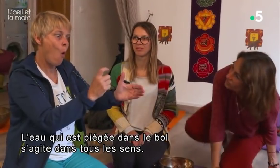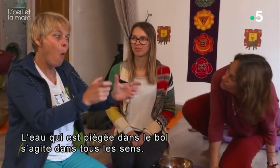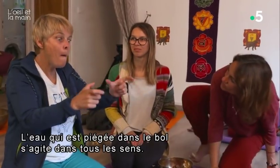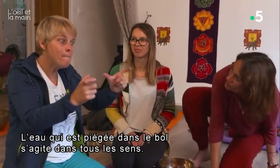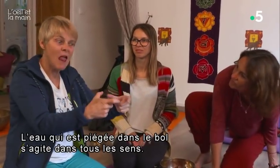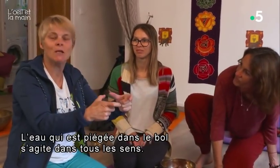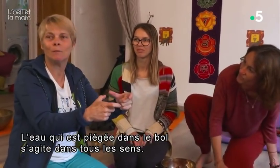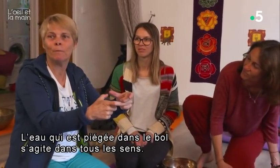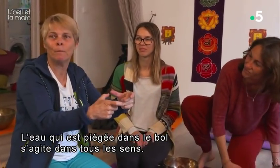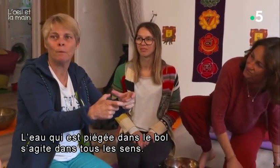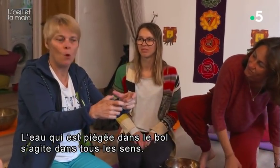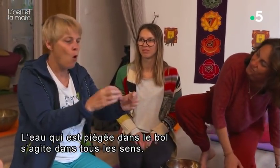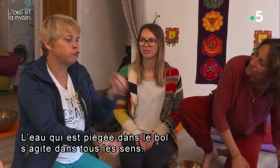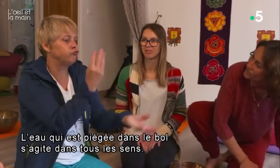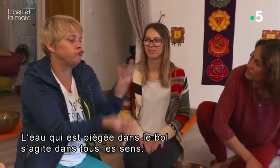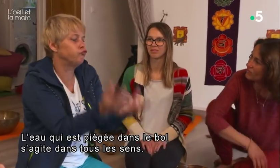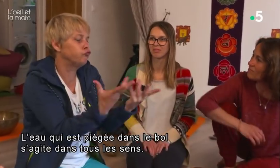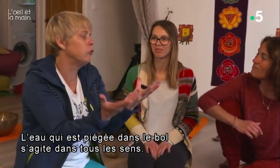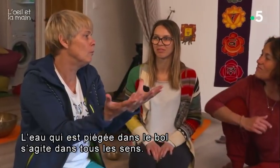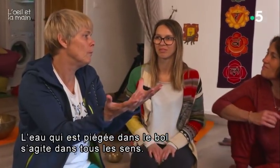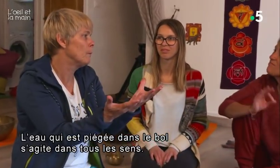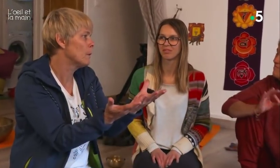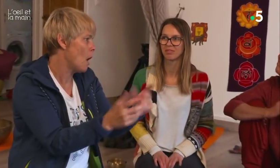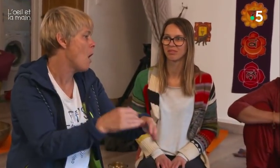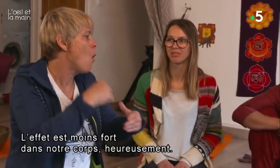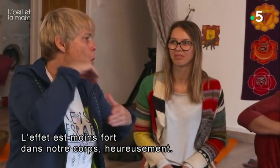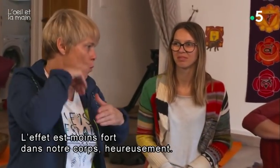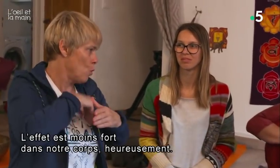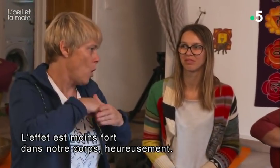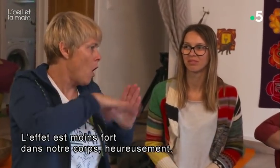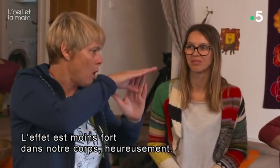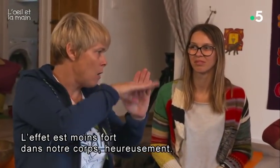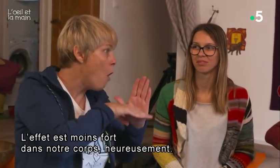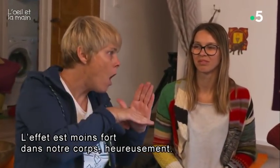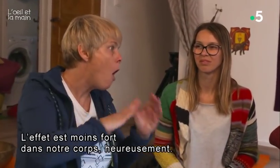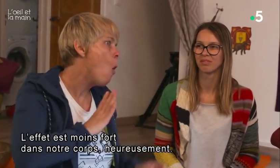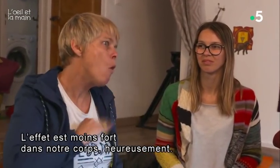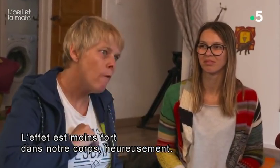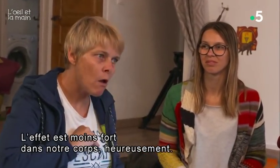piégé dans le bol, s'agite dans tous les sens. Bon, l'effet est moins fort dans notre corps, hein,